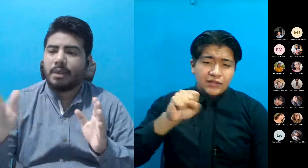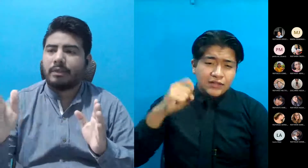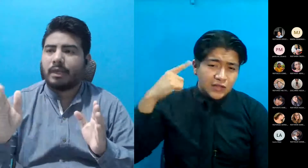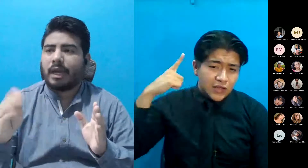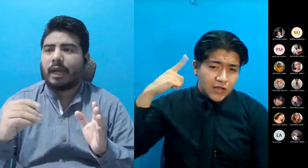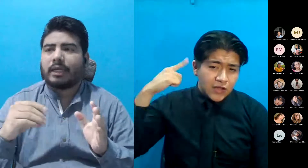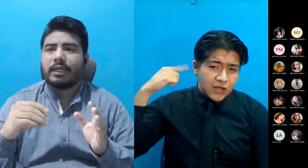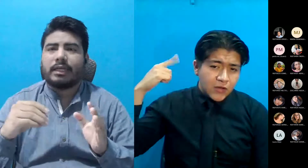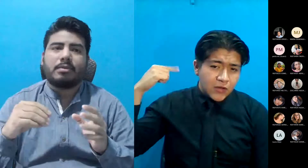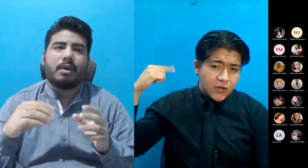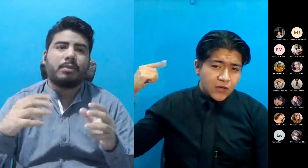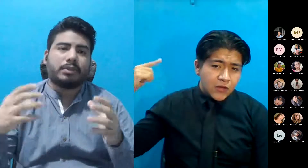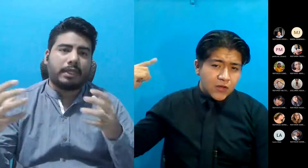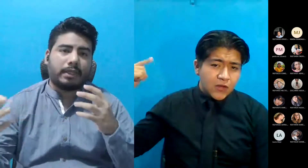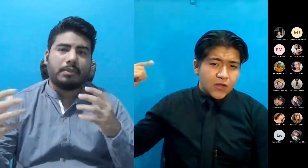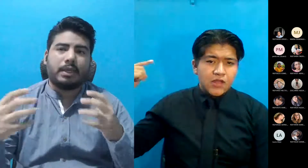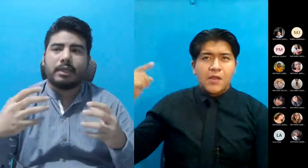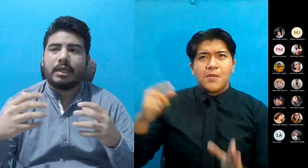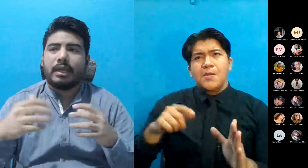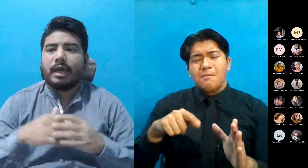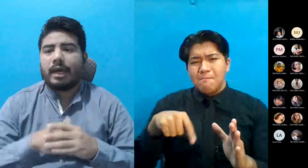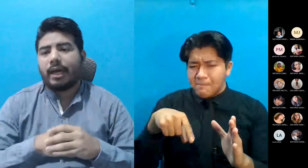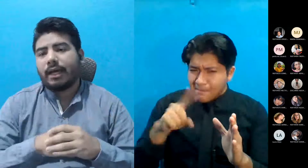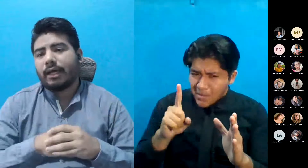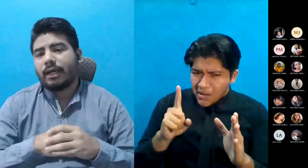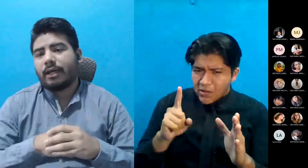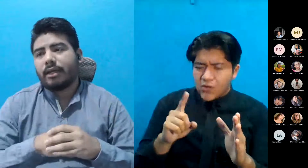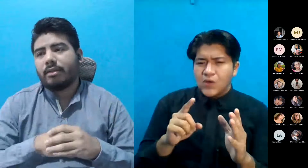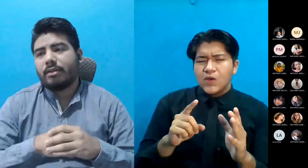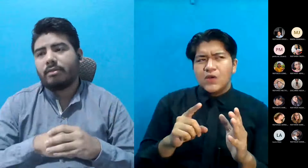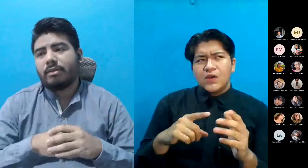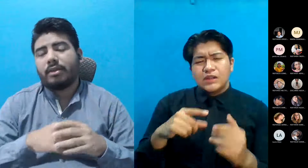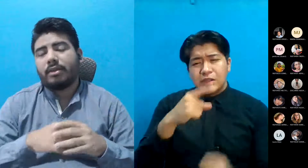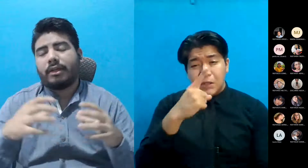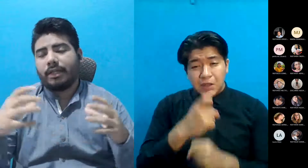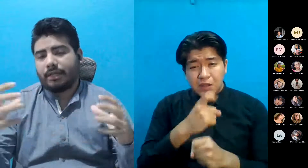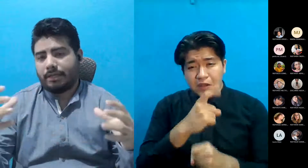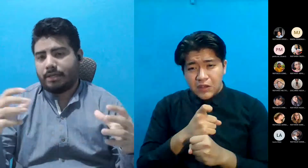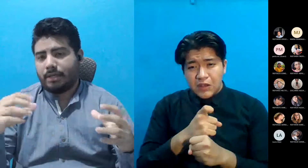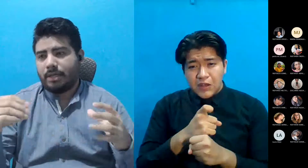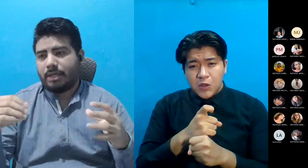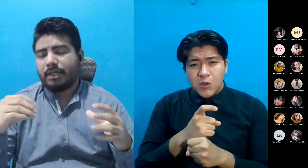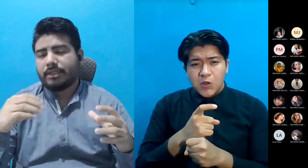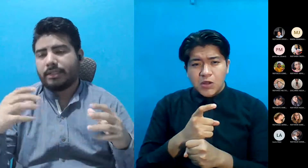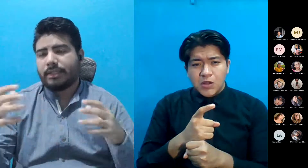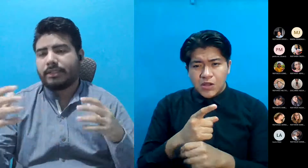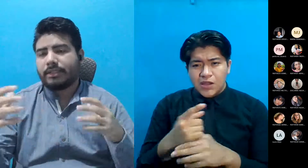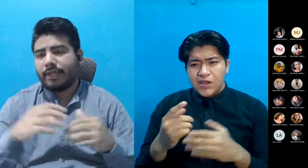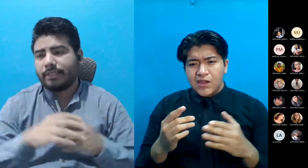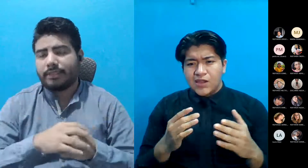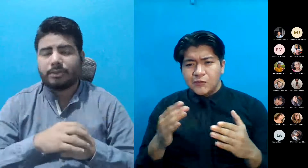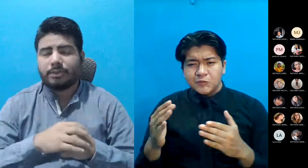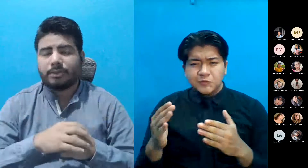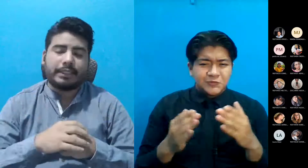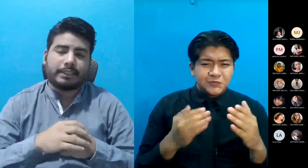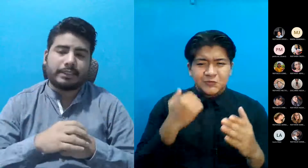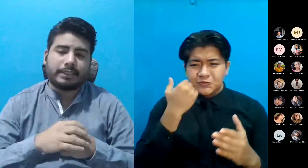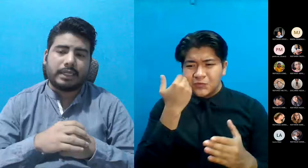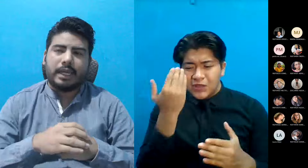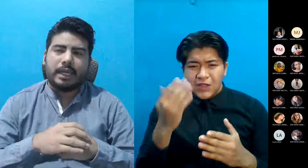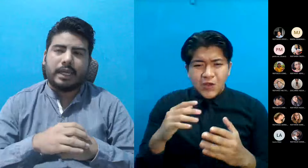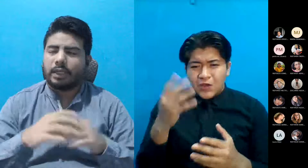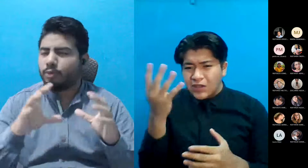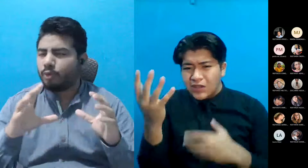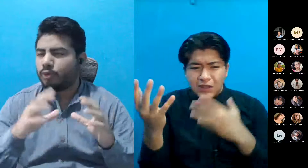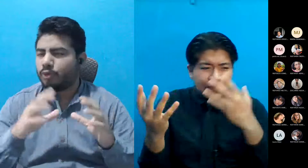Pero principalmente aquí vamos a también a discernir y hacer estas diferencias, esos